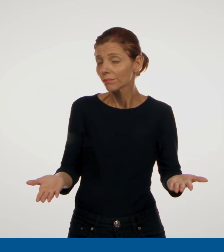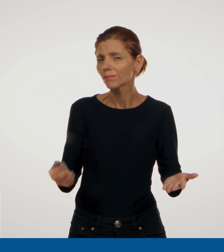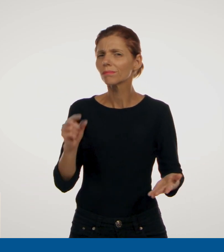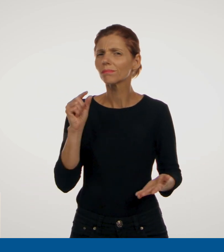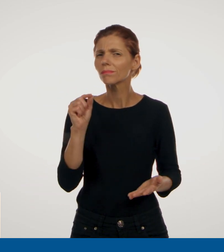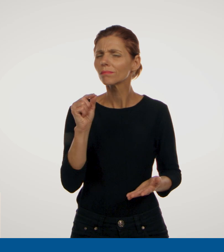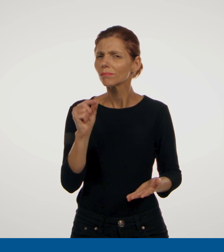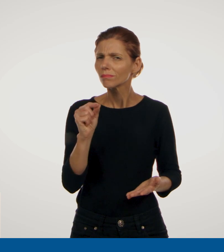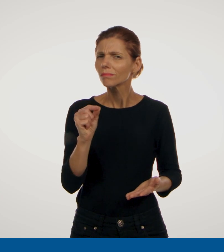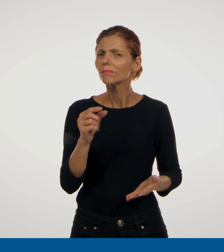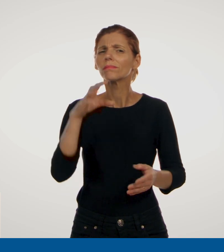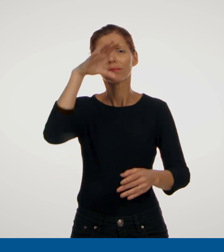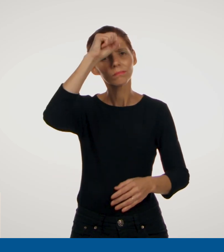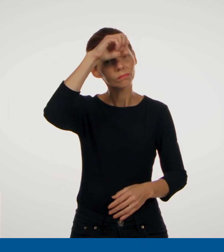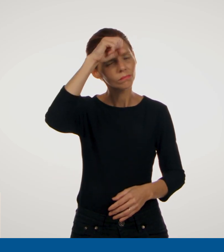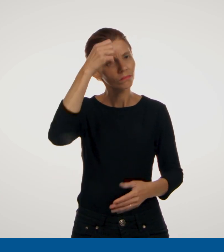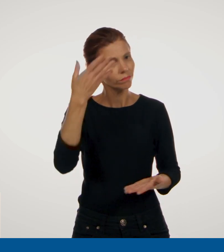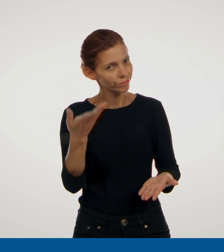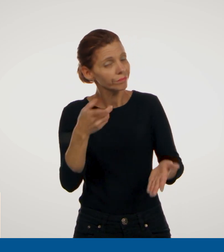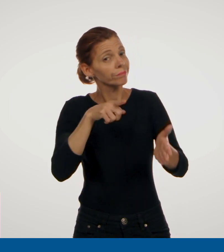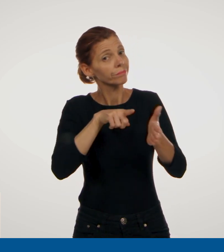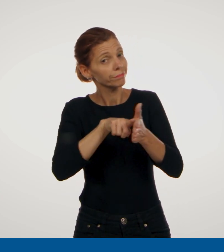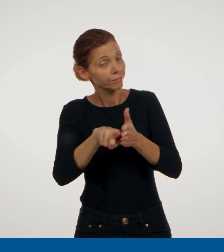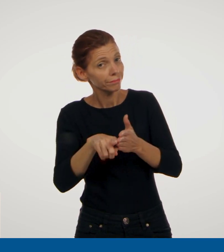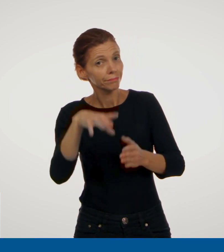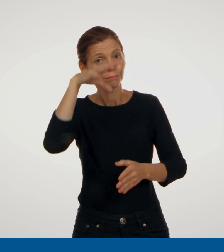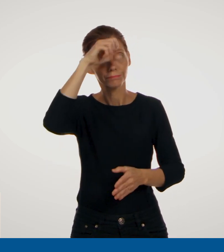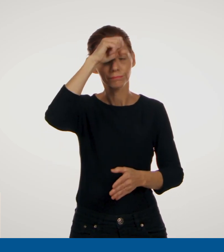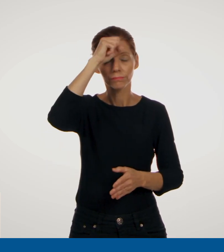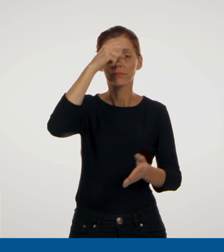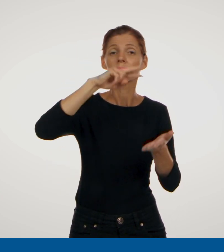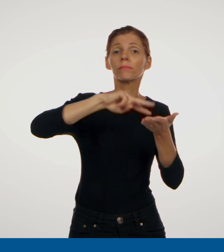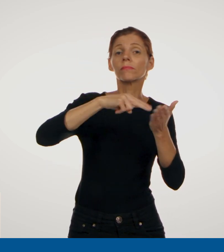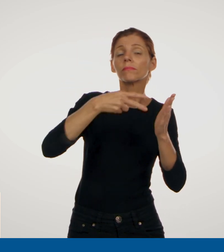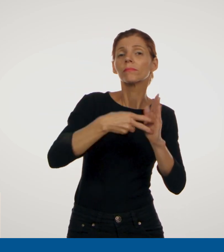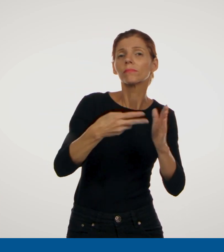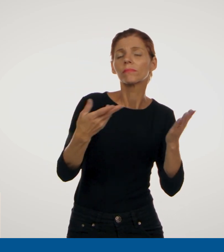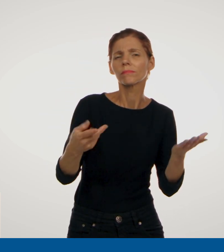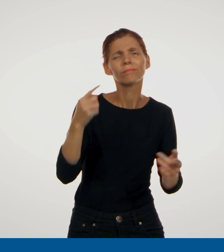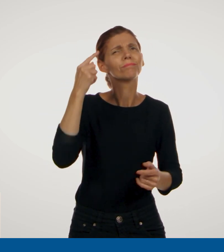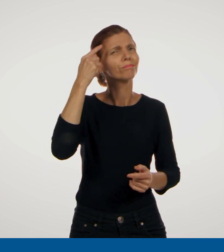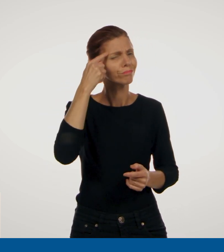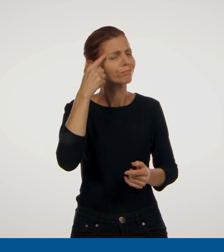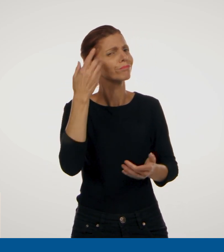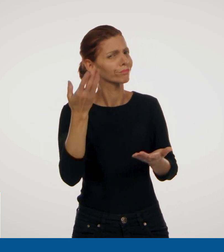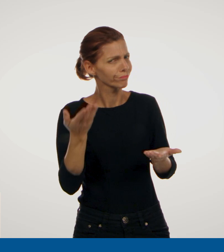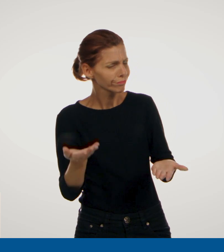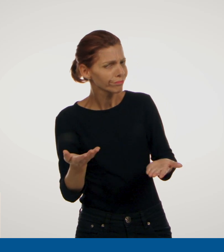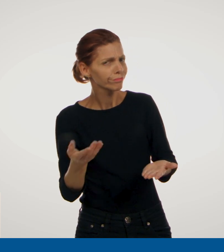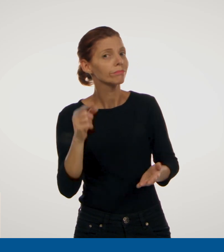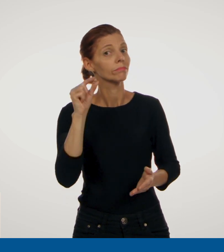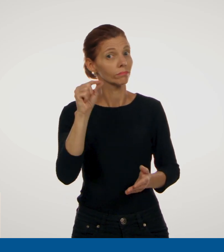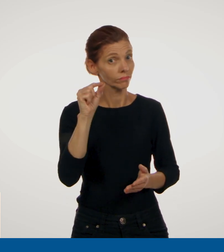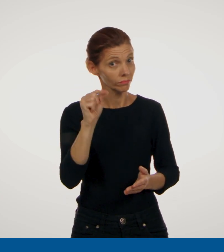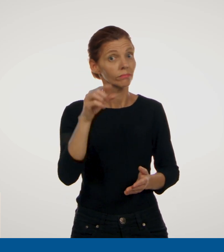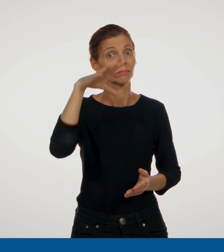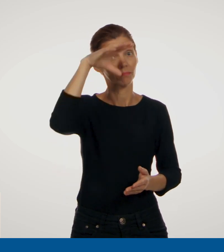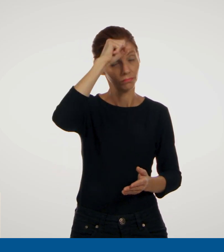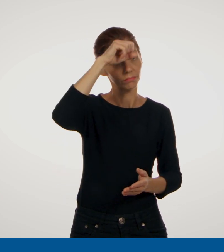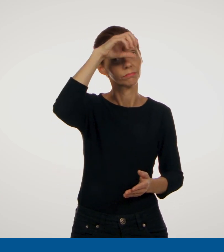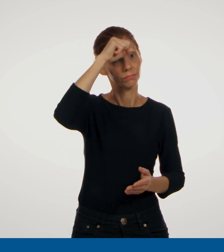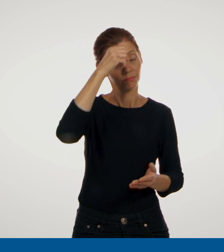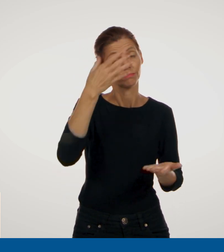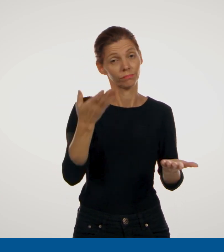Mas afinal, o que devemos aprender? Essa questão, aprendizagem significativa, nos faz mesmo pensar sobre isso. O que